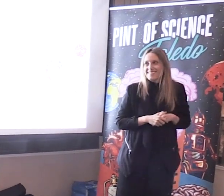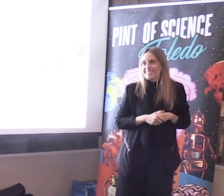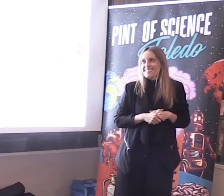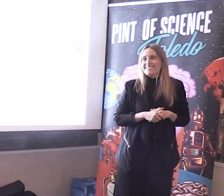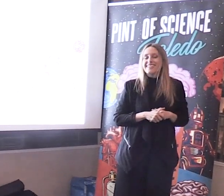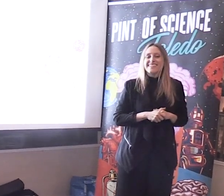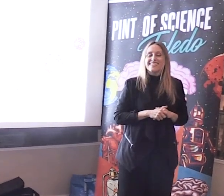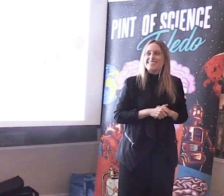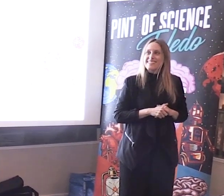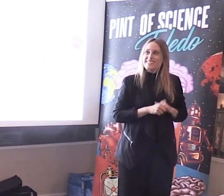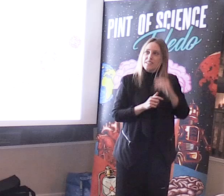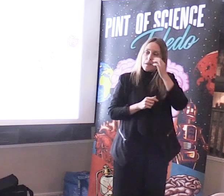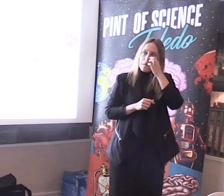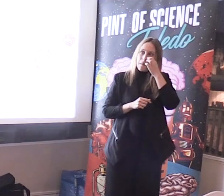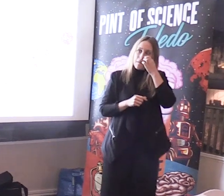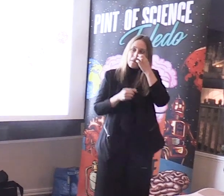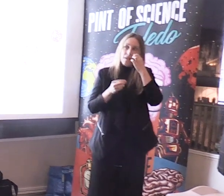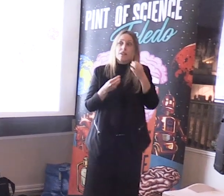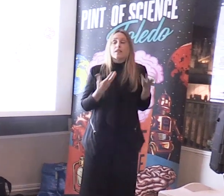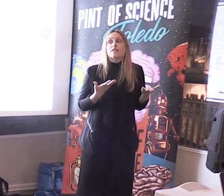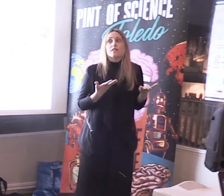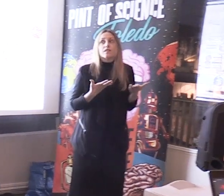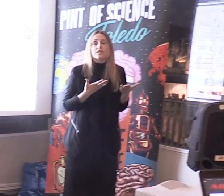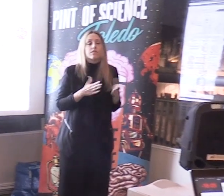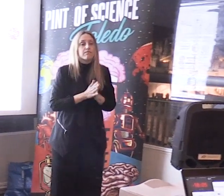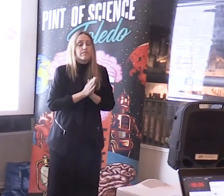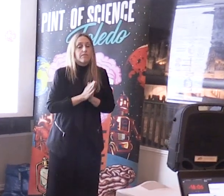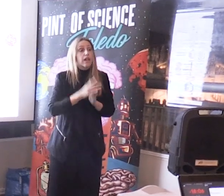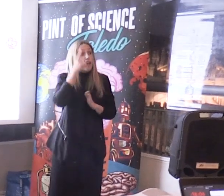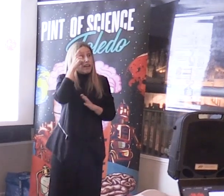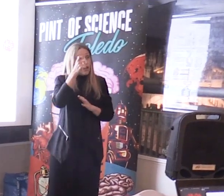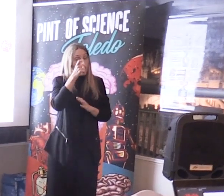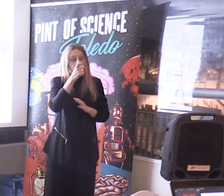el 3000 y pico. Así que nada. Nada,